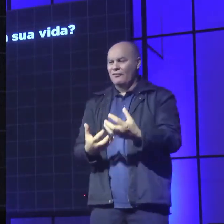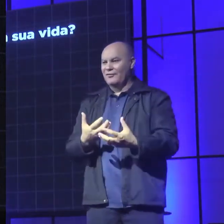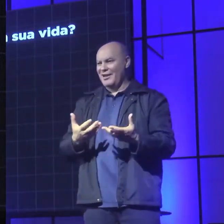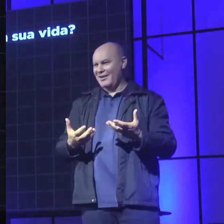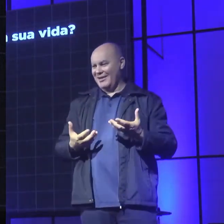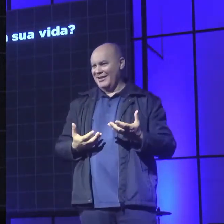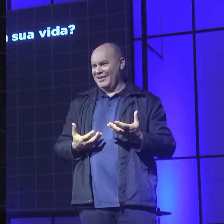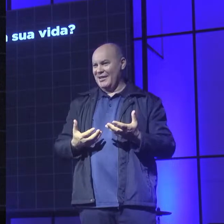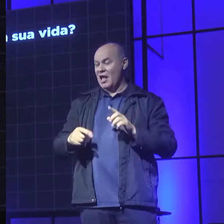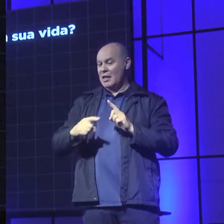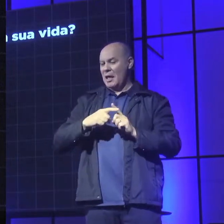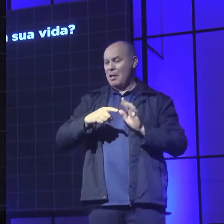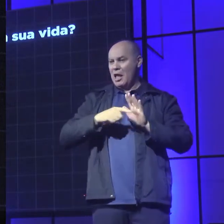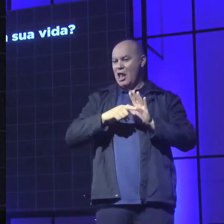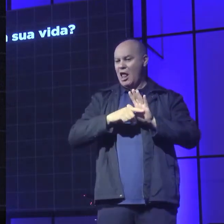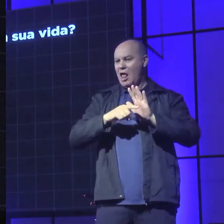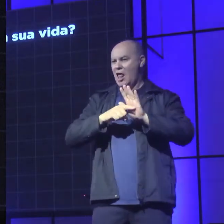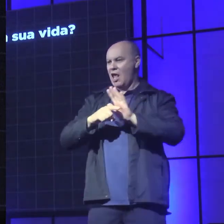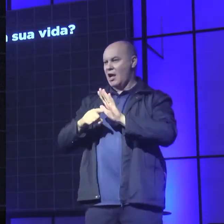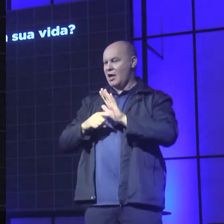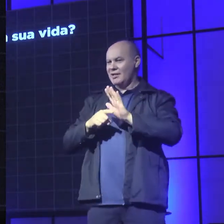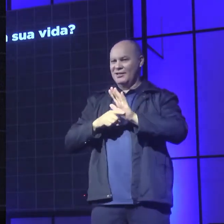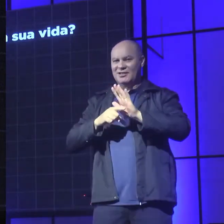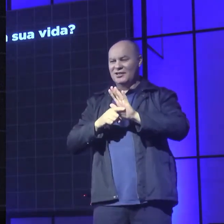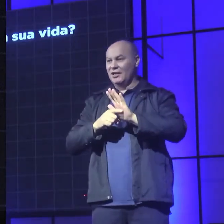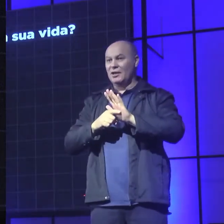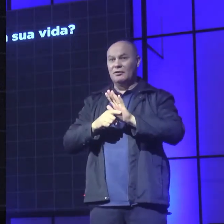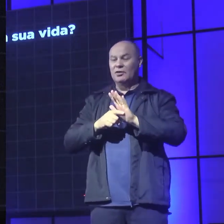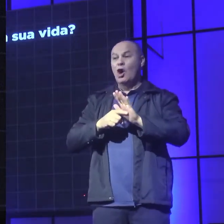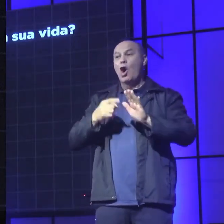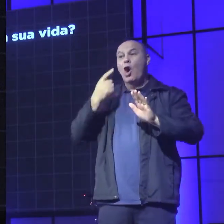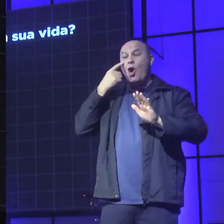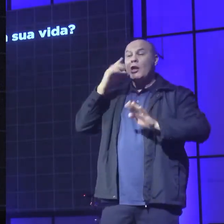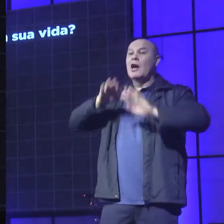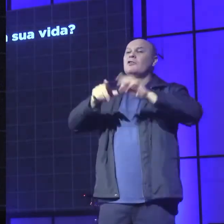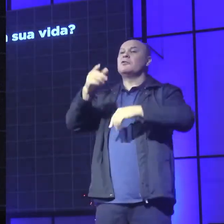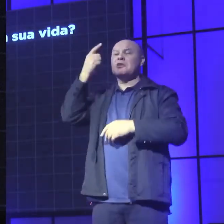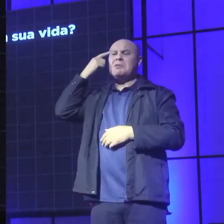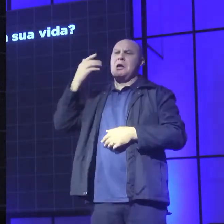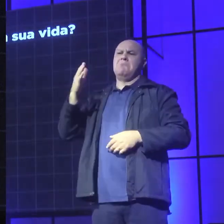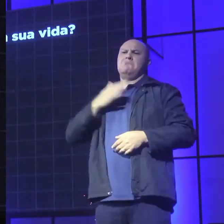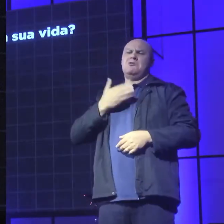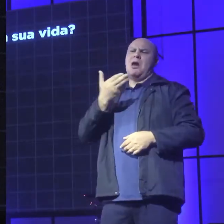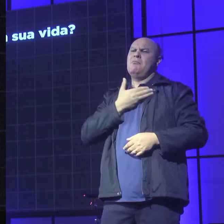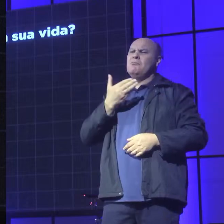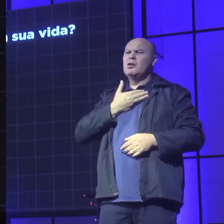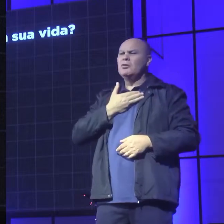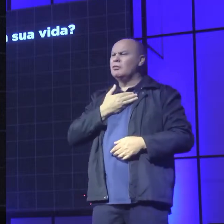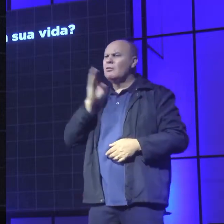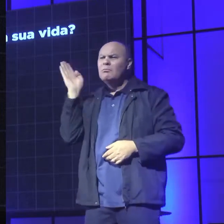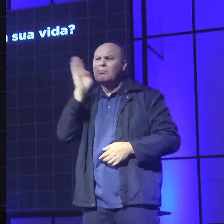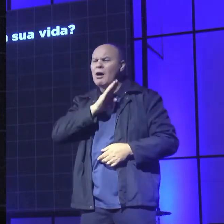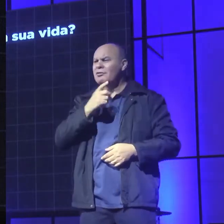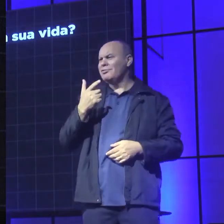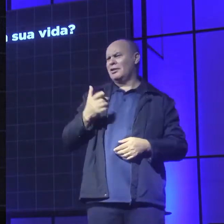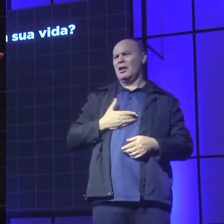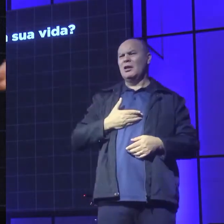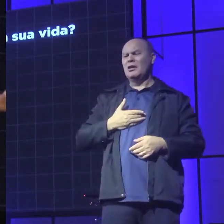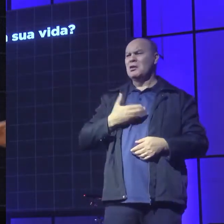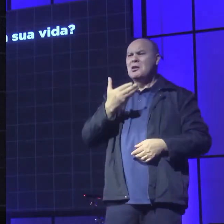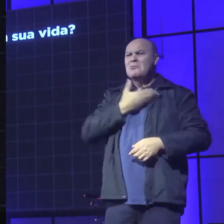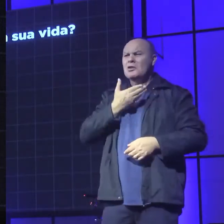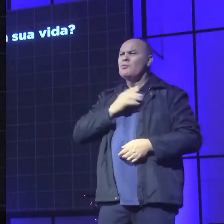Você diz, não, mas eles não são más. Eu não estou falando de ser mal, não estou falando de você andar com bandido do PCC, não estou falando com você andar